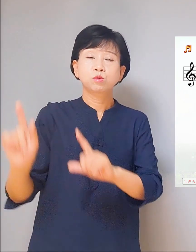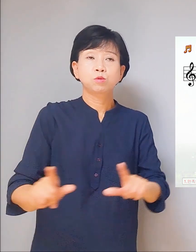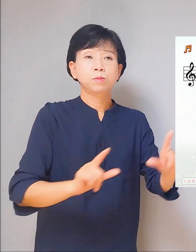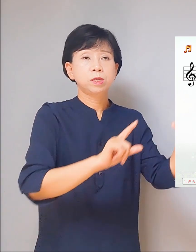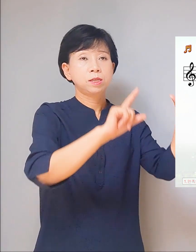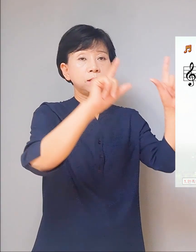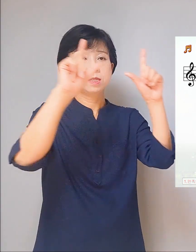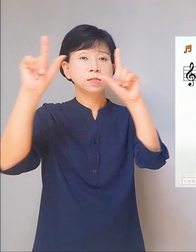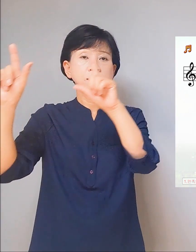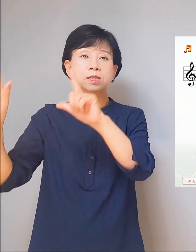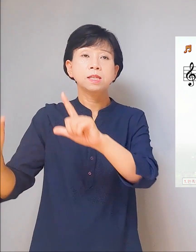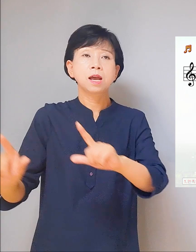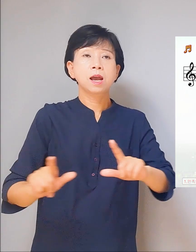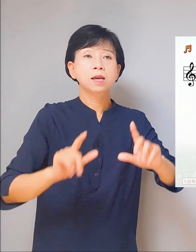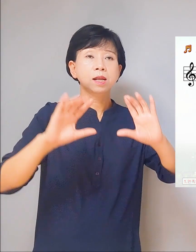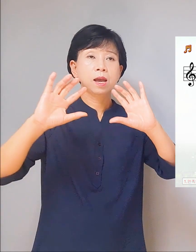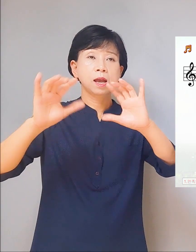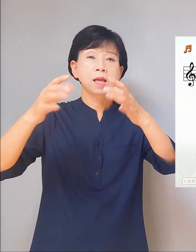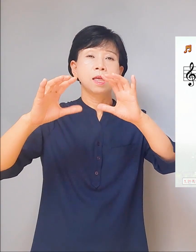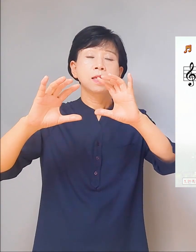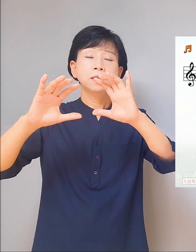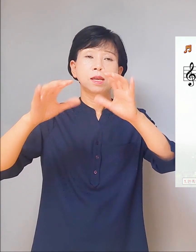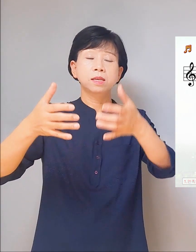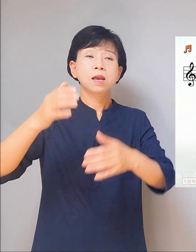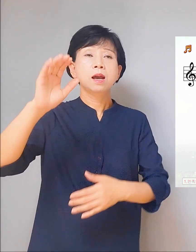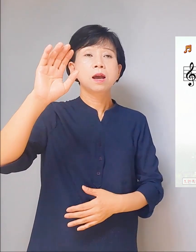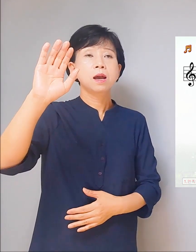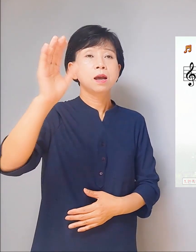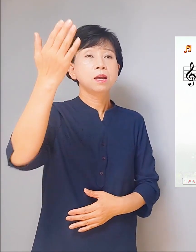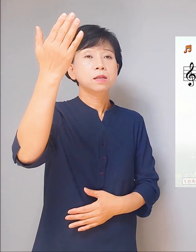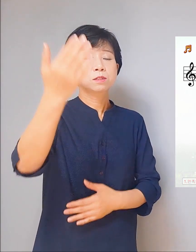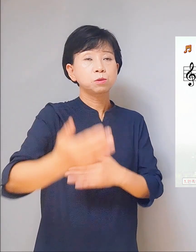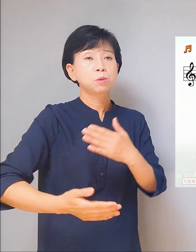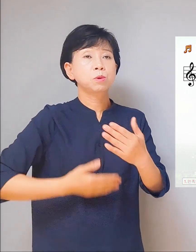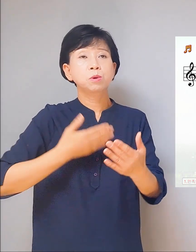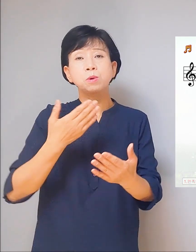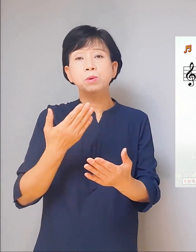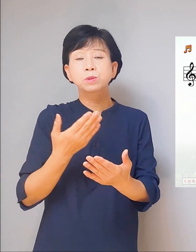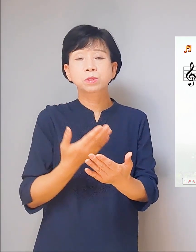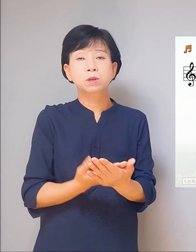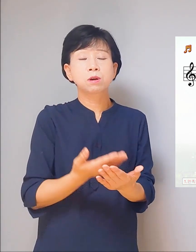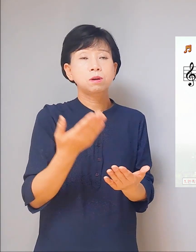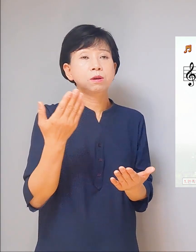구석구석 누비는 나라 되게